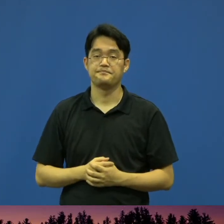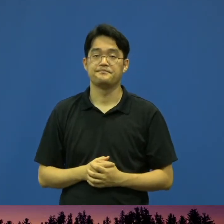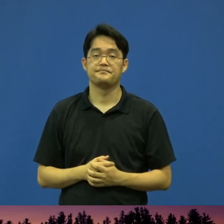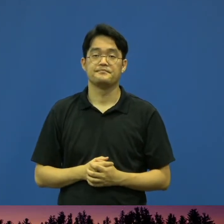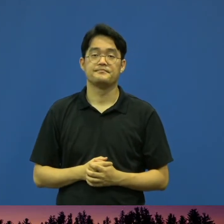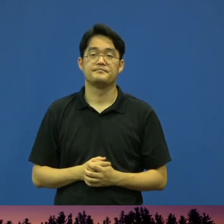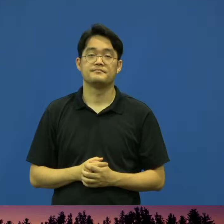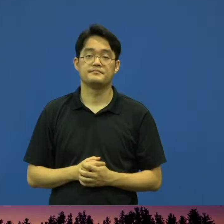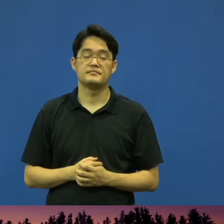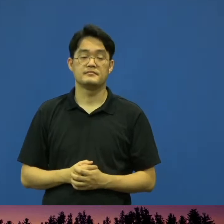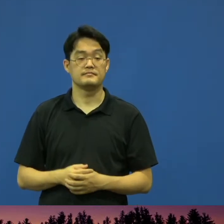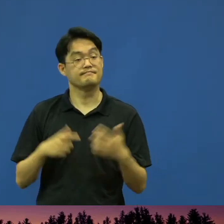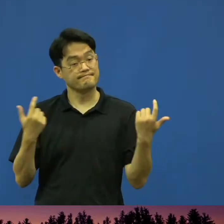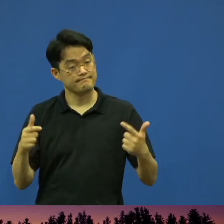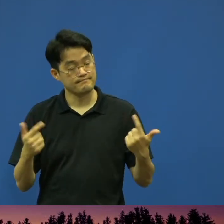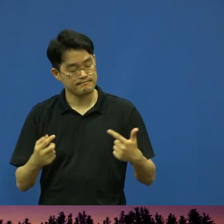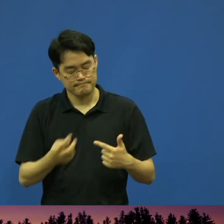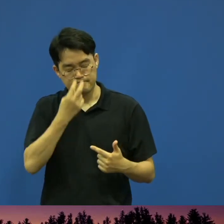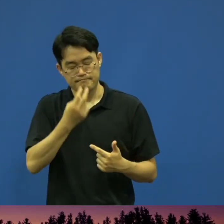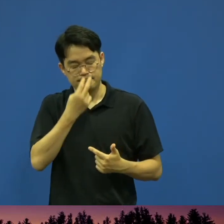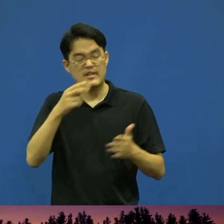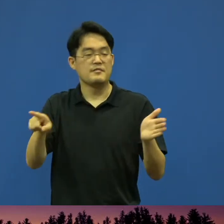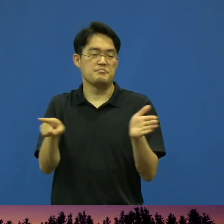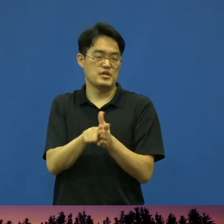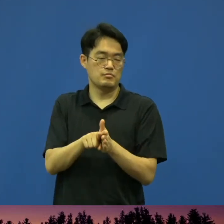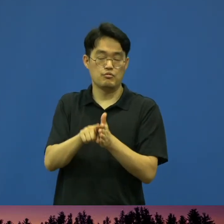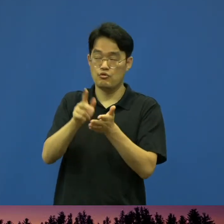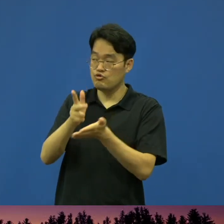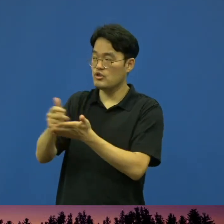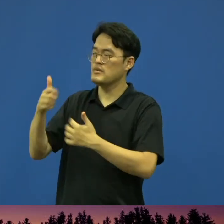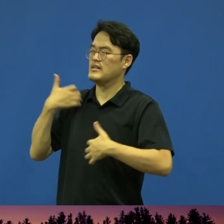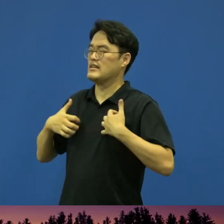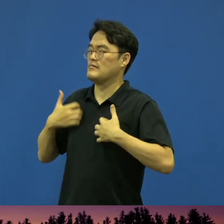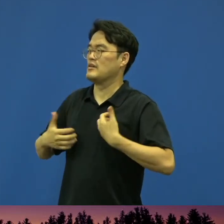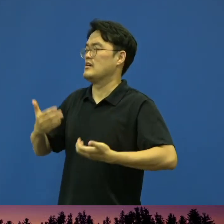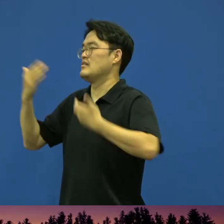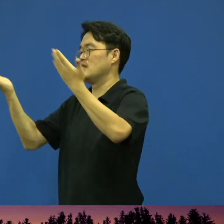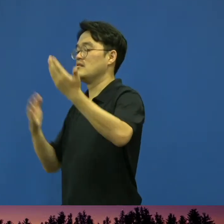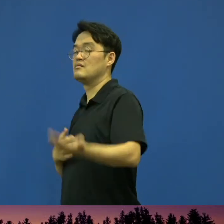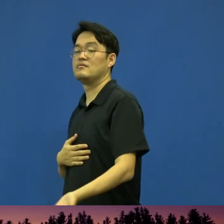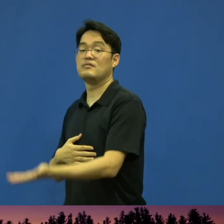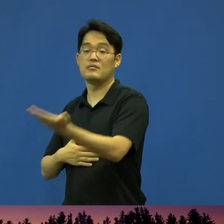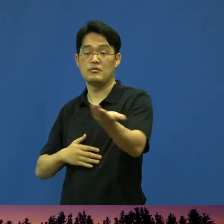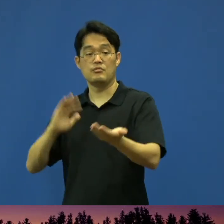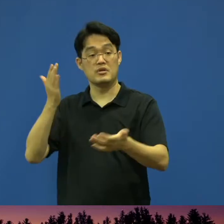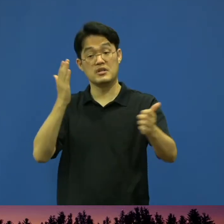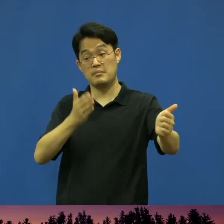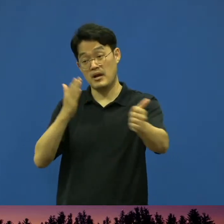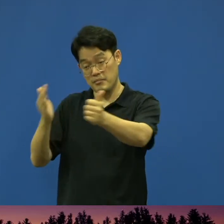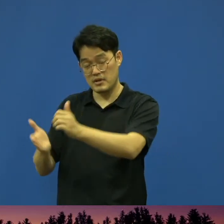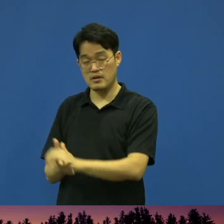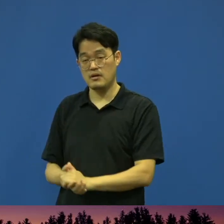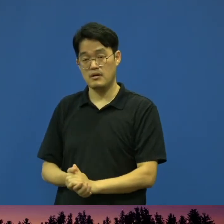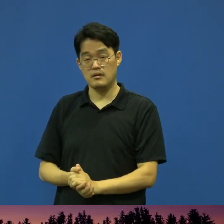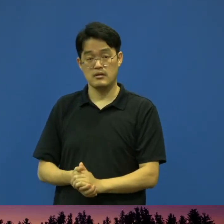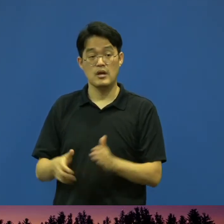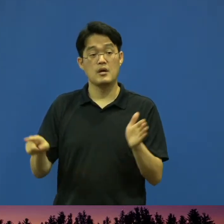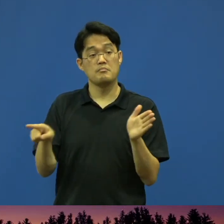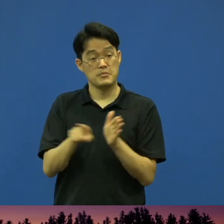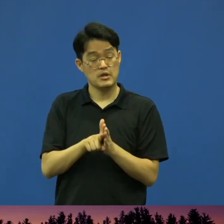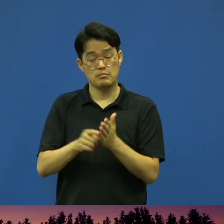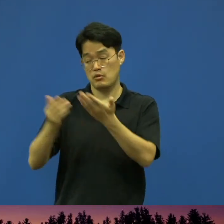그래서 언제나 살아있는 믿음으로 주님을 춤추시게 하는 여러분이 되었으면 좋겠습니다. 믿음이 냉랭해졌는데 그냥 잊지